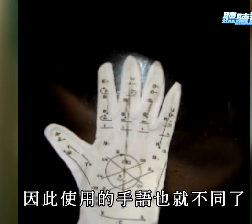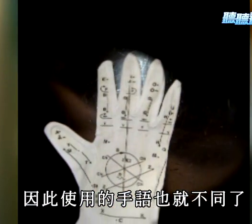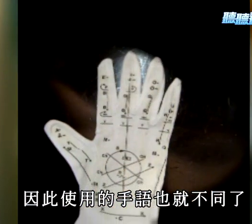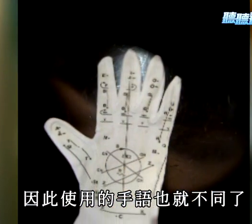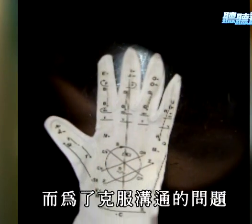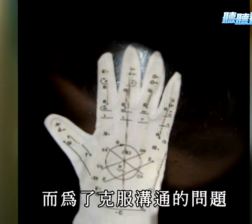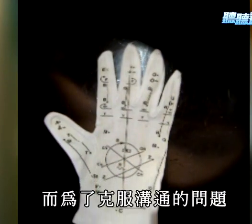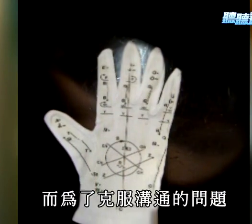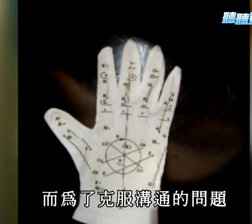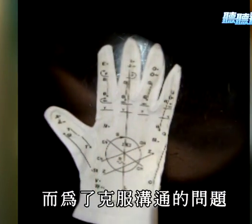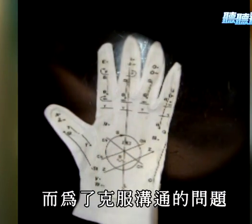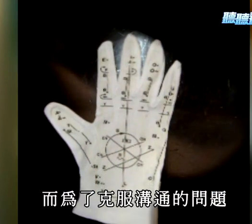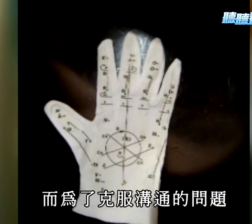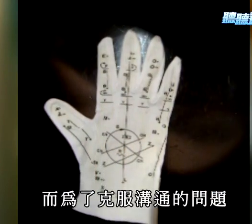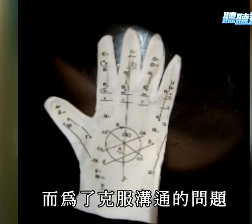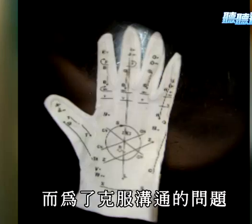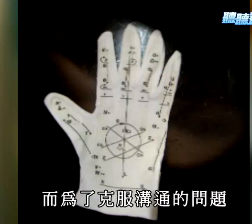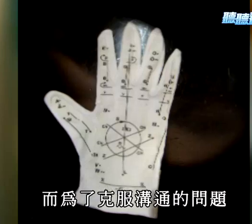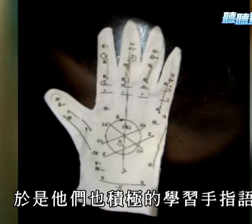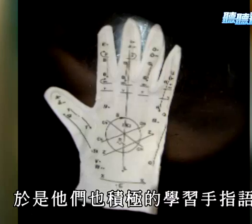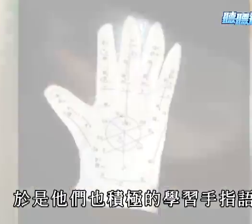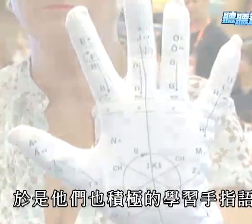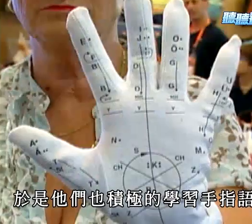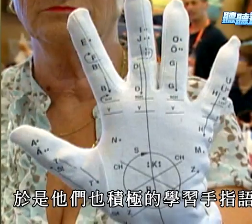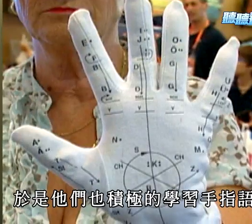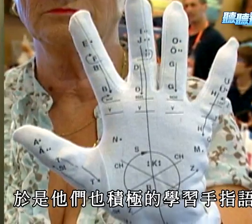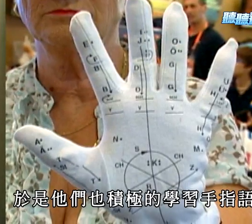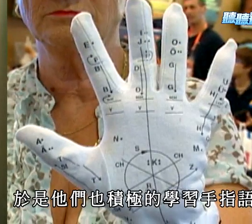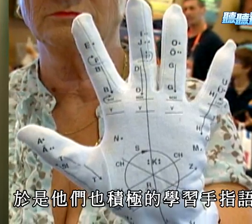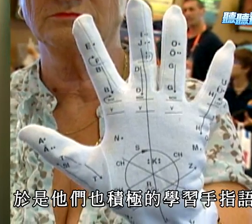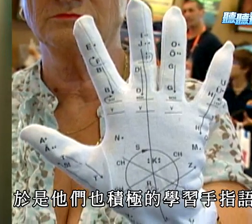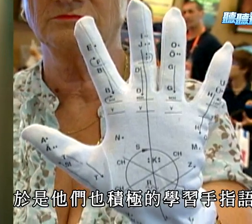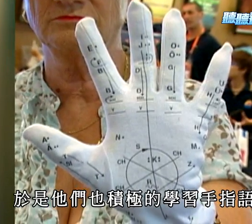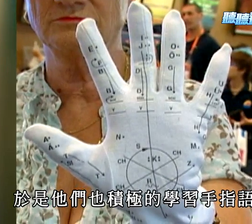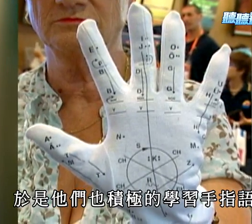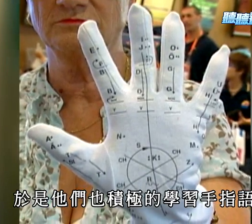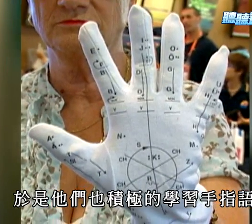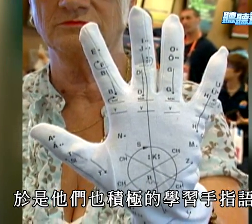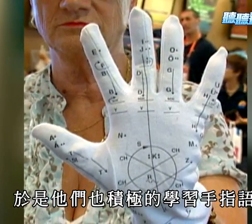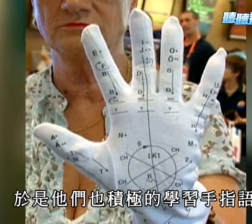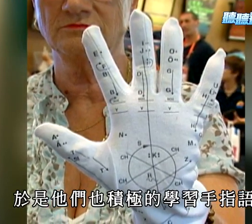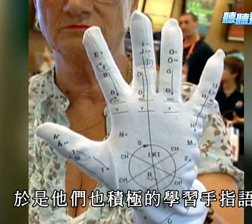而为了克服沟通的问题，于是他们也积极地学习手指语。